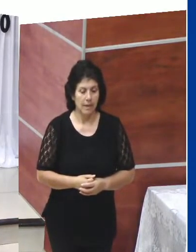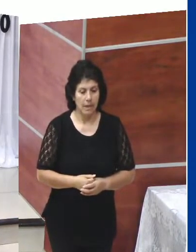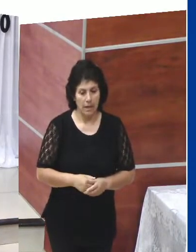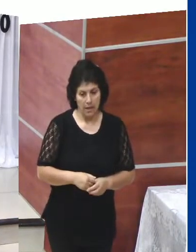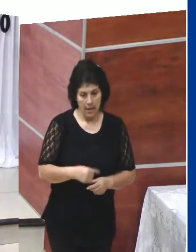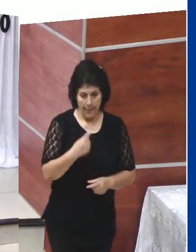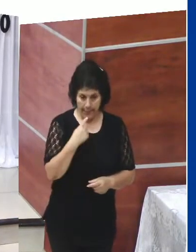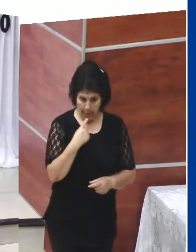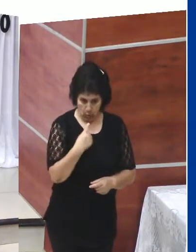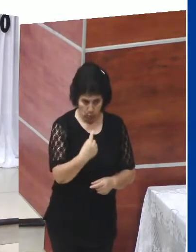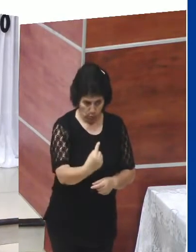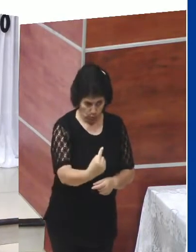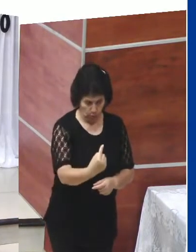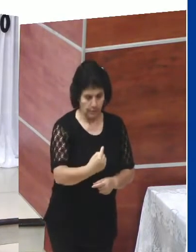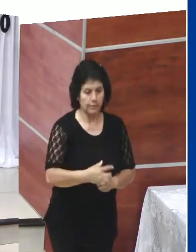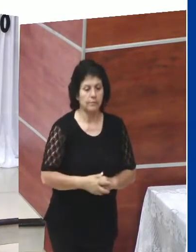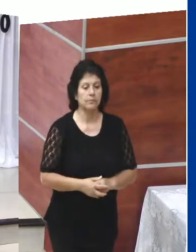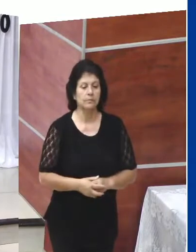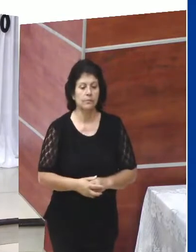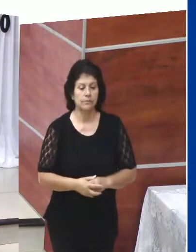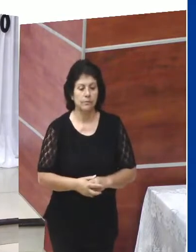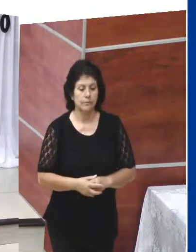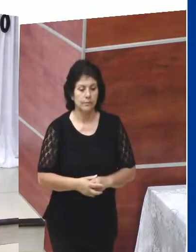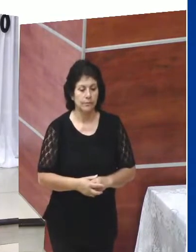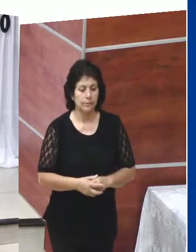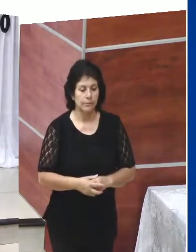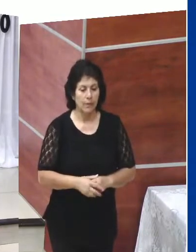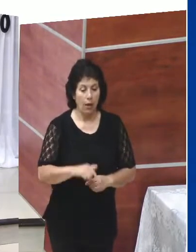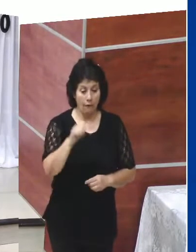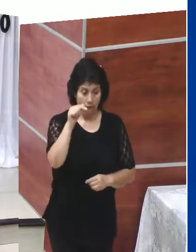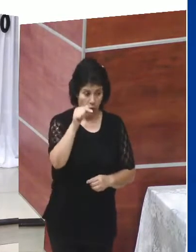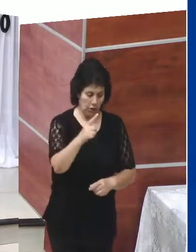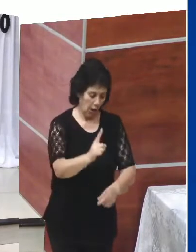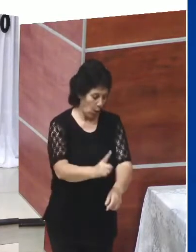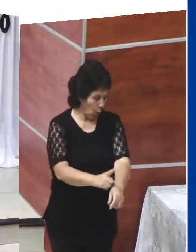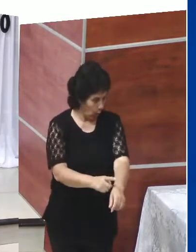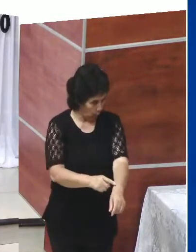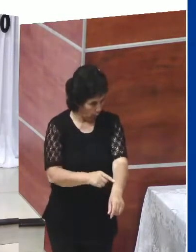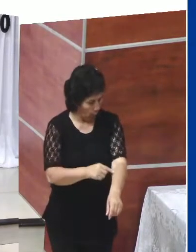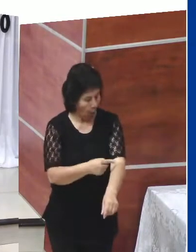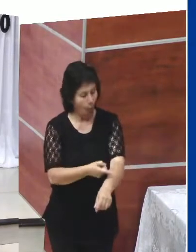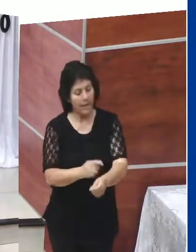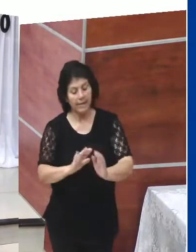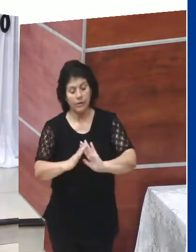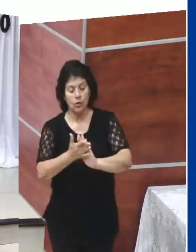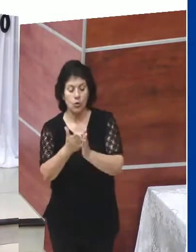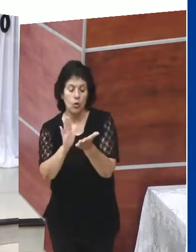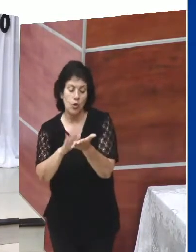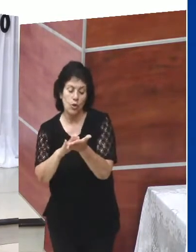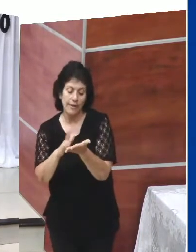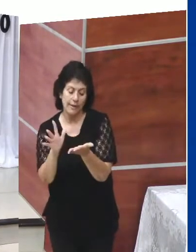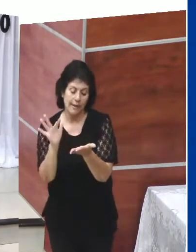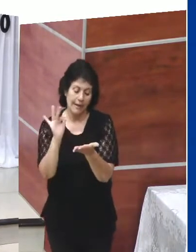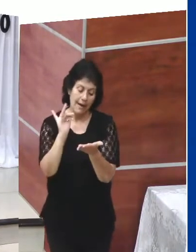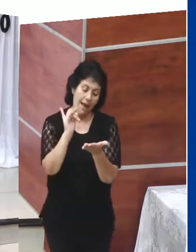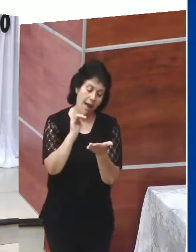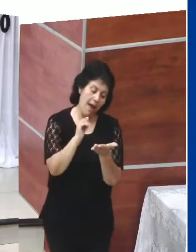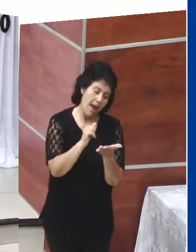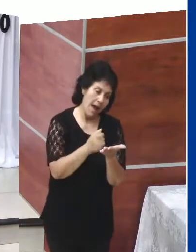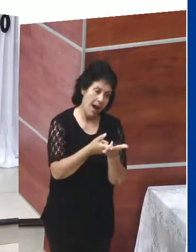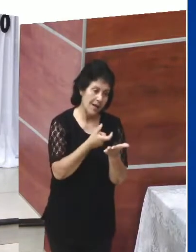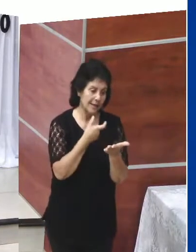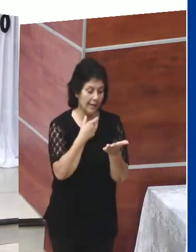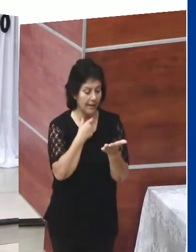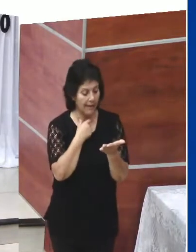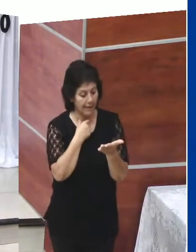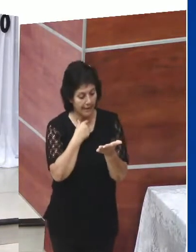¿Quisieras tomar esta disciplina espiritual que es la lectura, la asimilación de la